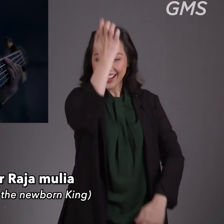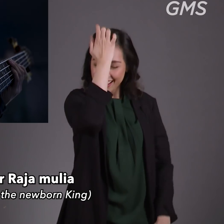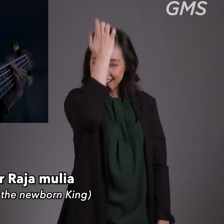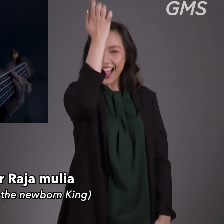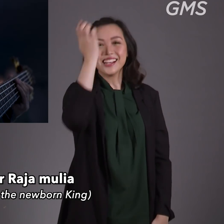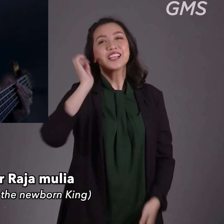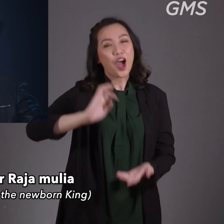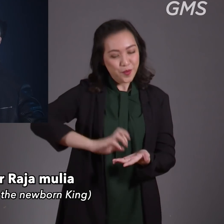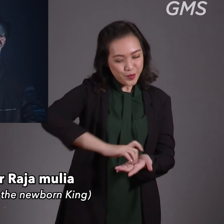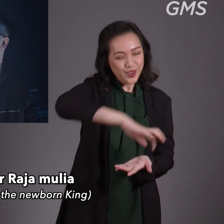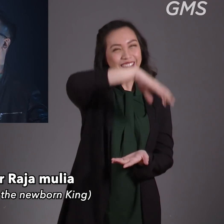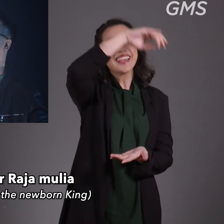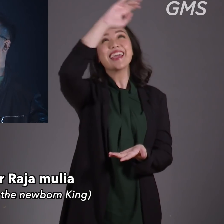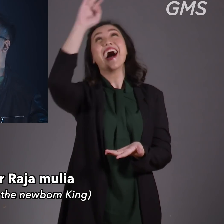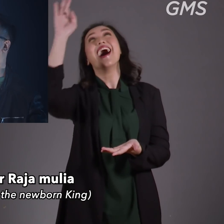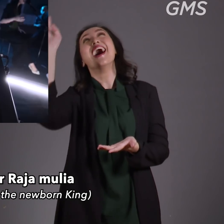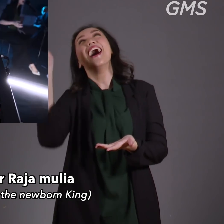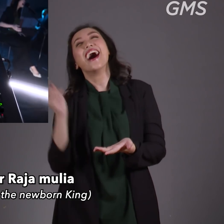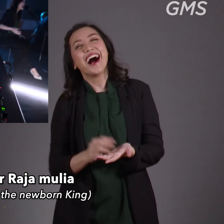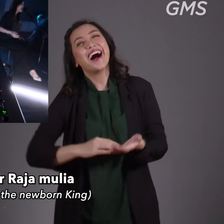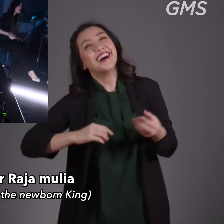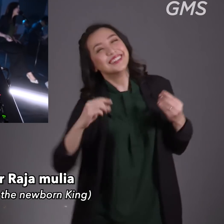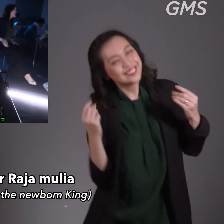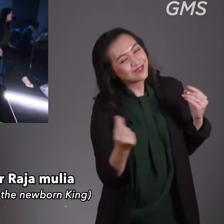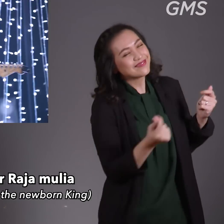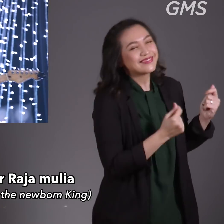lahir Raja mulia,